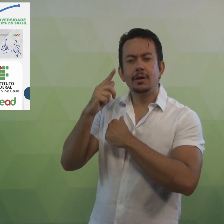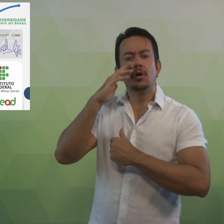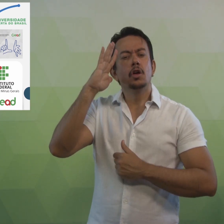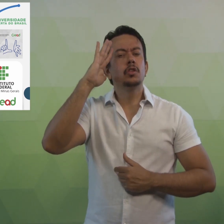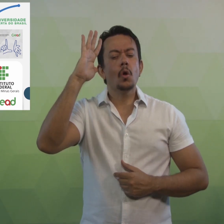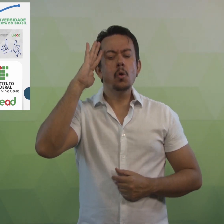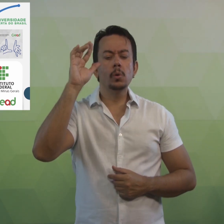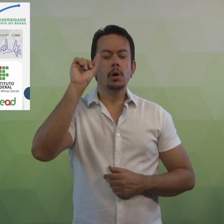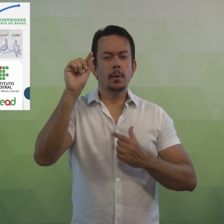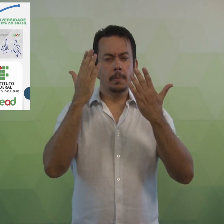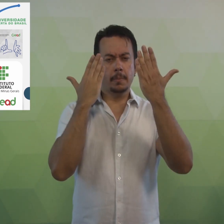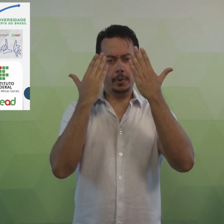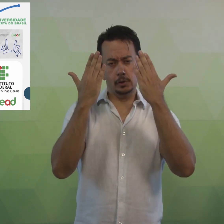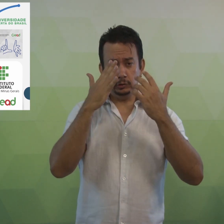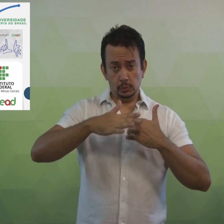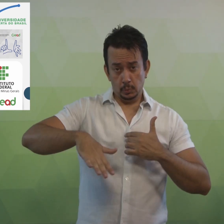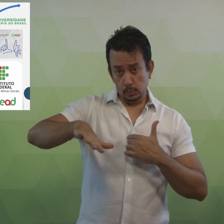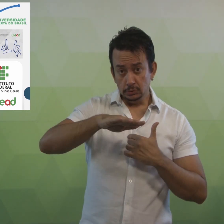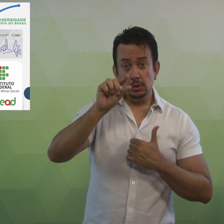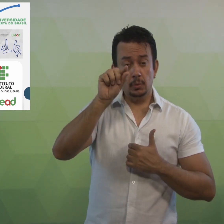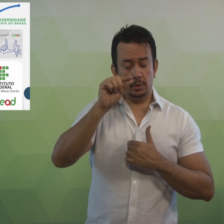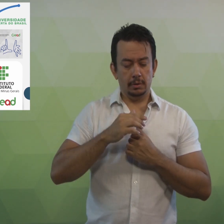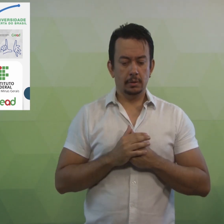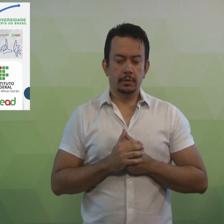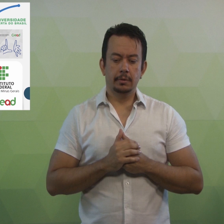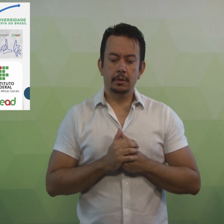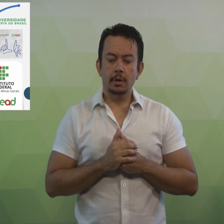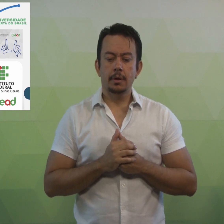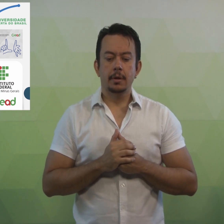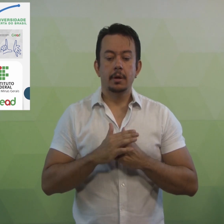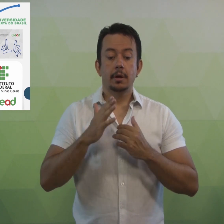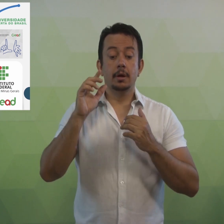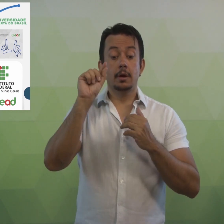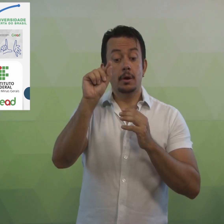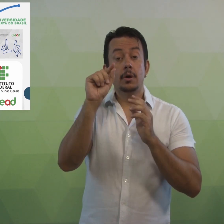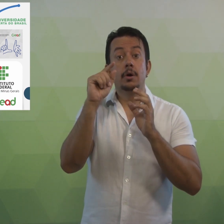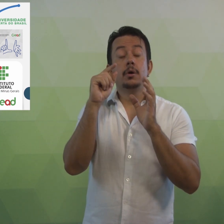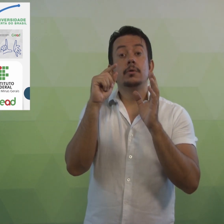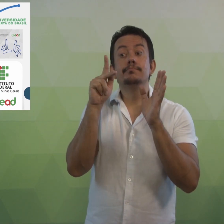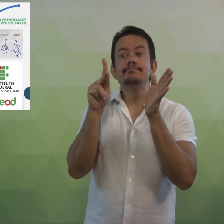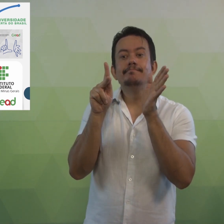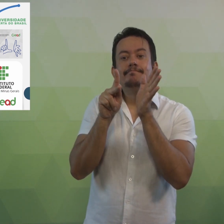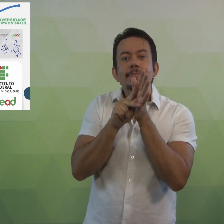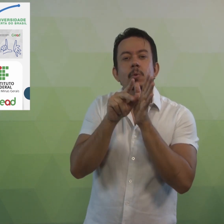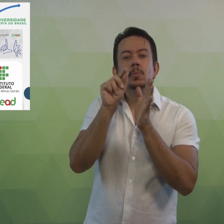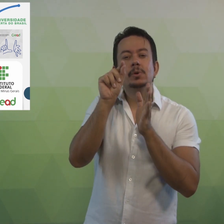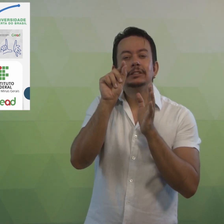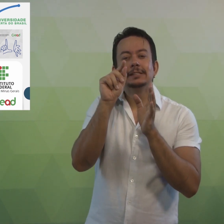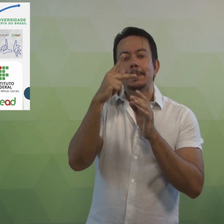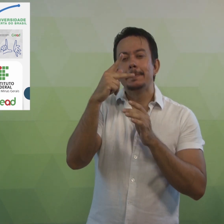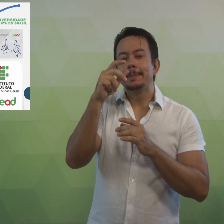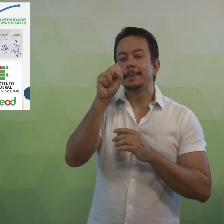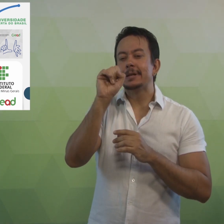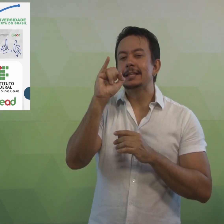Então, continuando nas vertentes teóricas da psicologia, nós podemos considerar